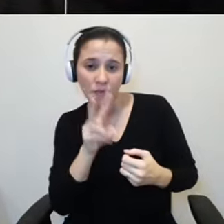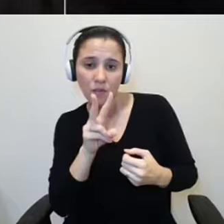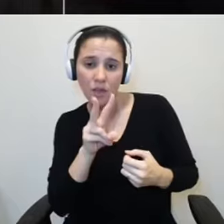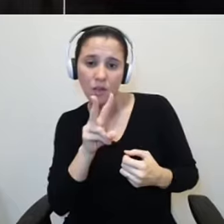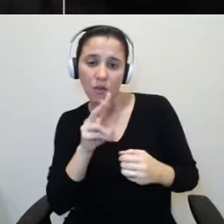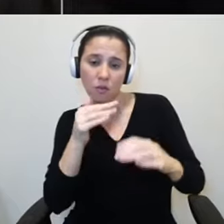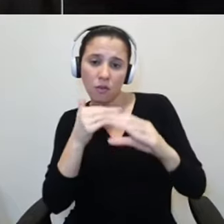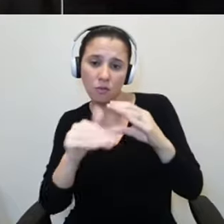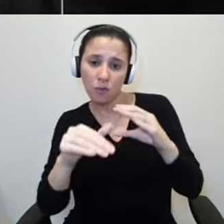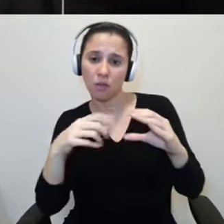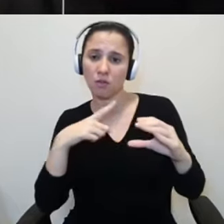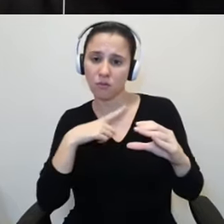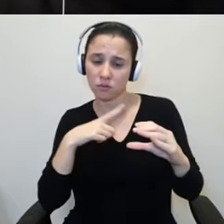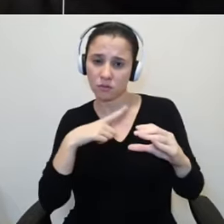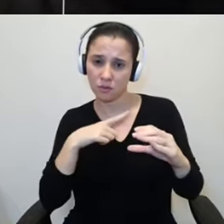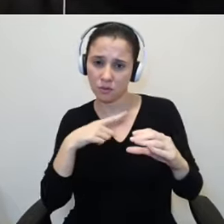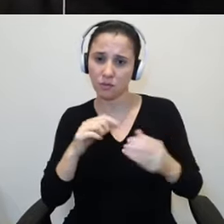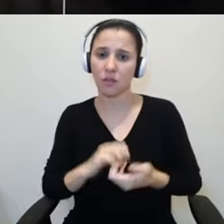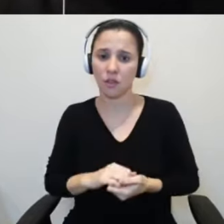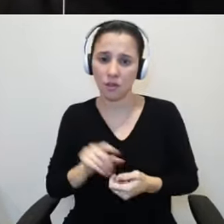do